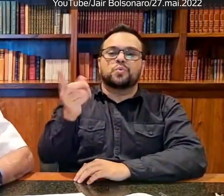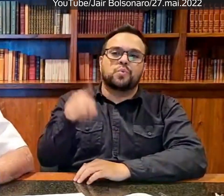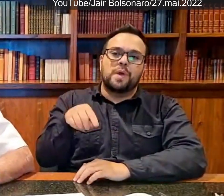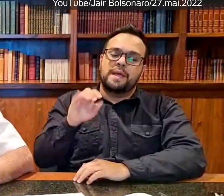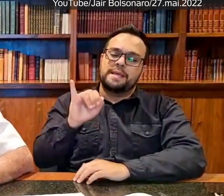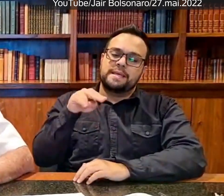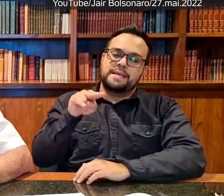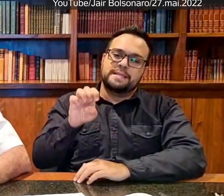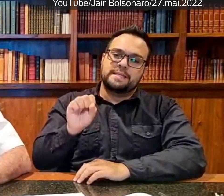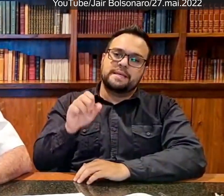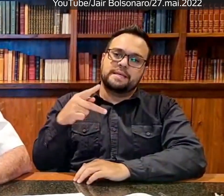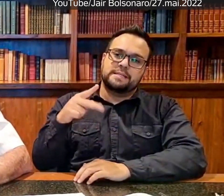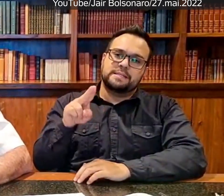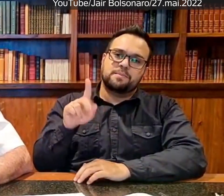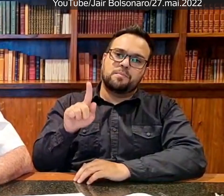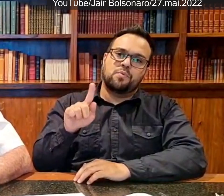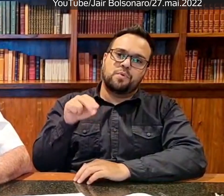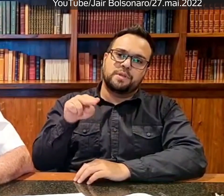que está acontecendo?